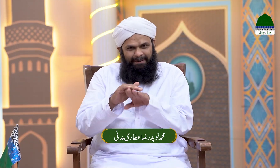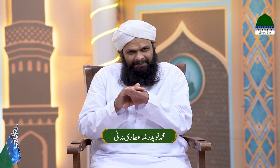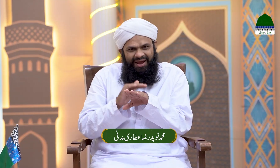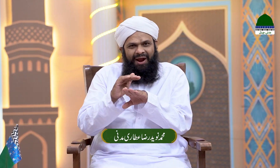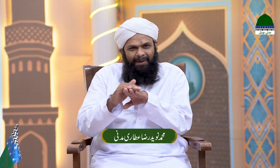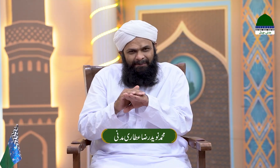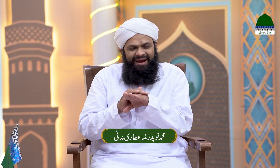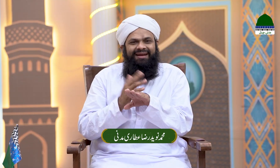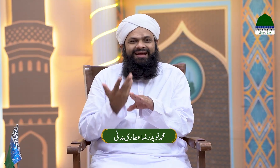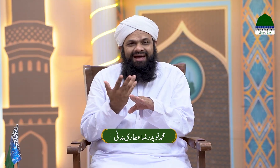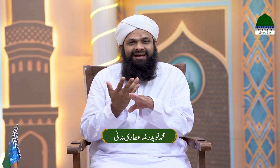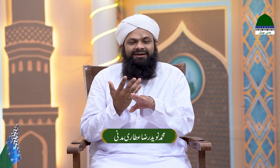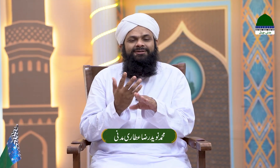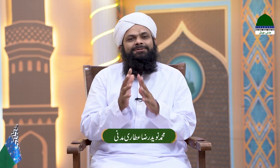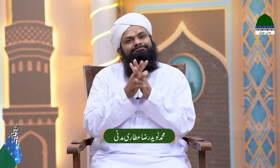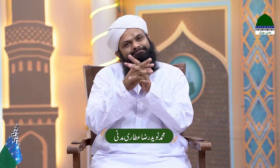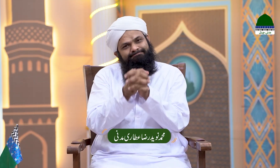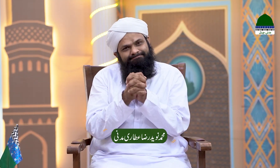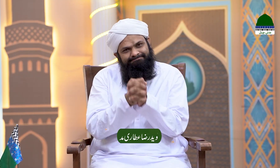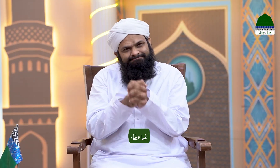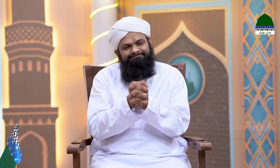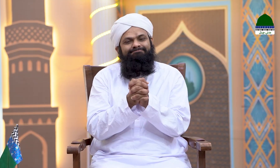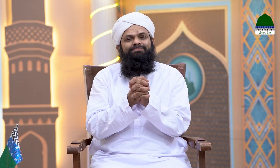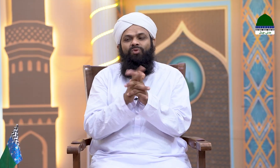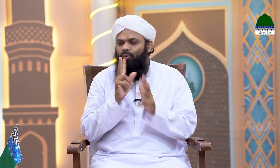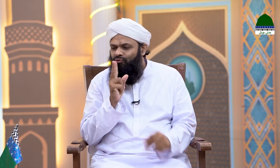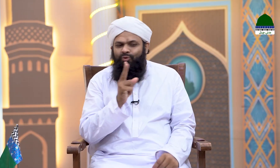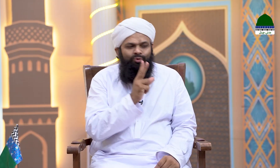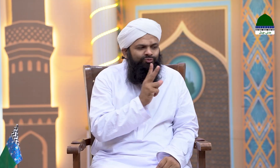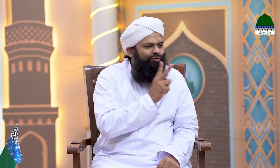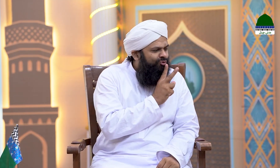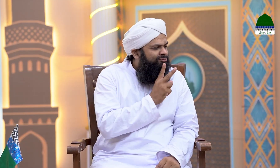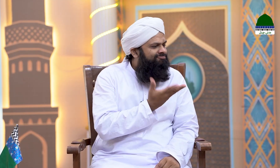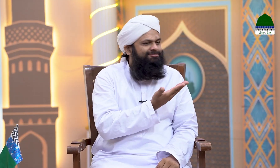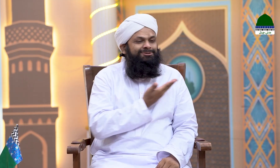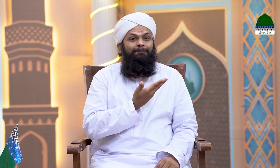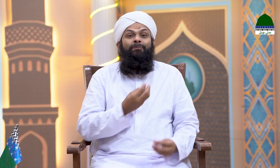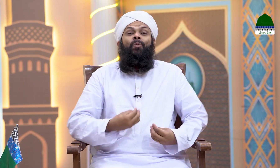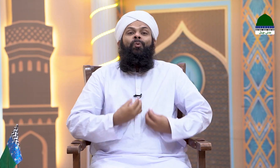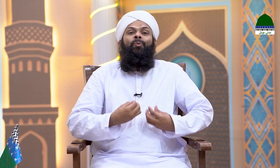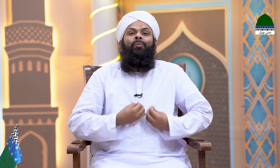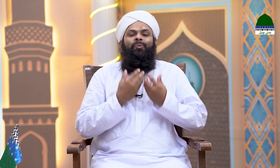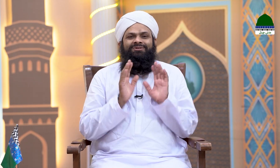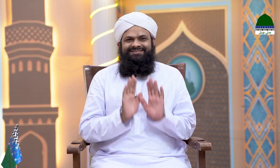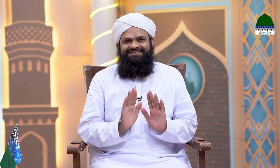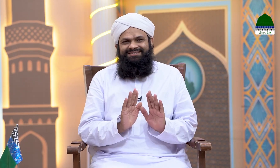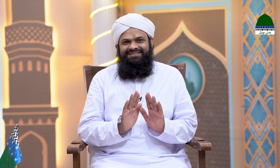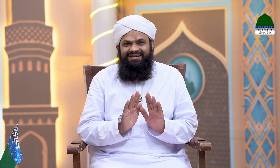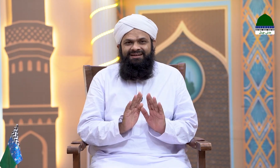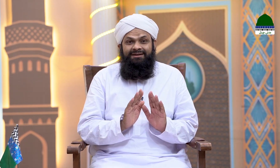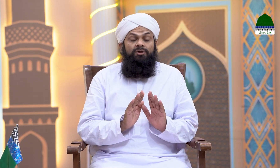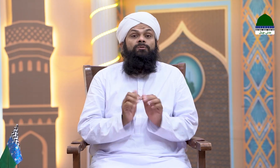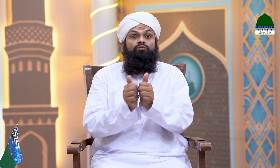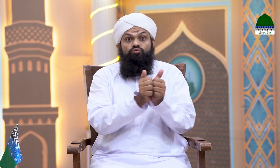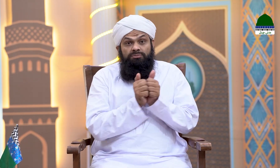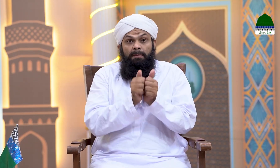سب کے ساتھ مل جل کر رہتے، ہر ایک سے گفتگو فرماتے، صحابہ کرام علیہم الرضوان کے بچوں سے بھی